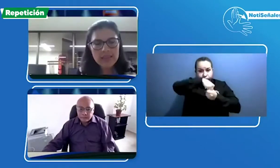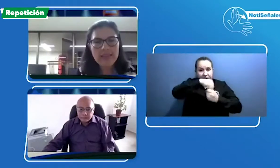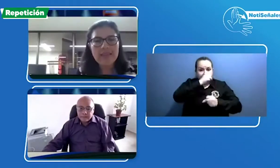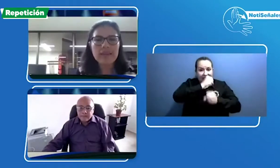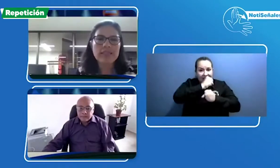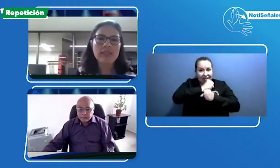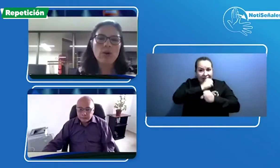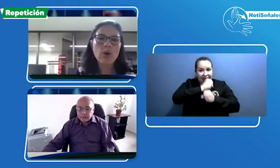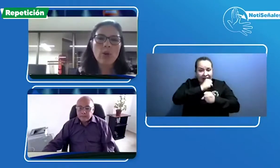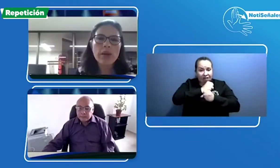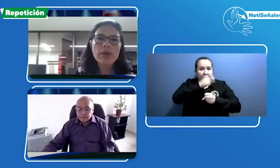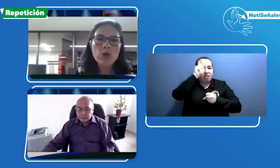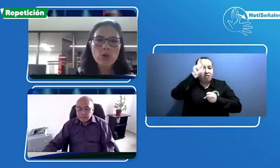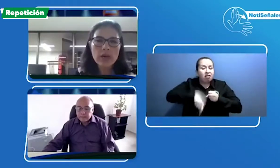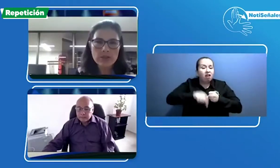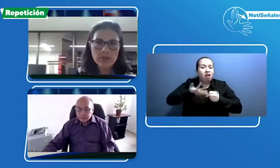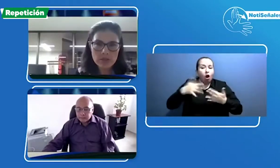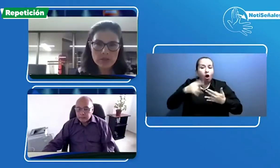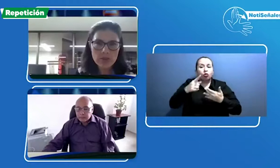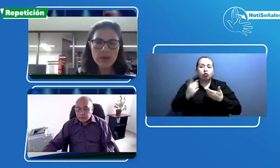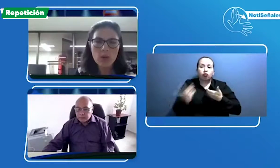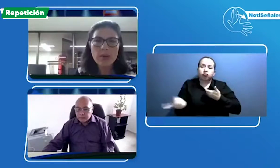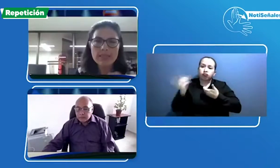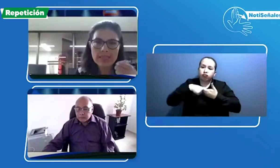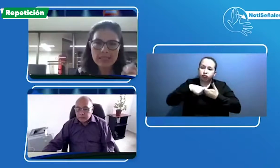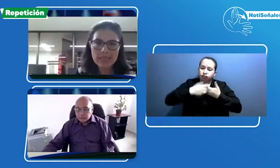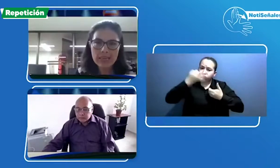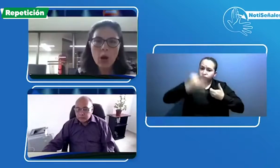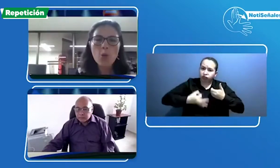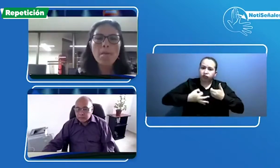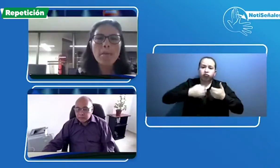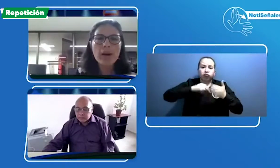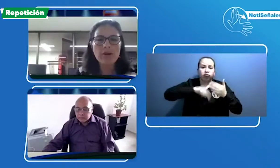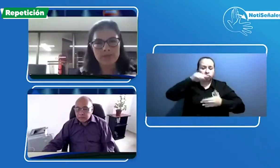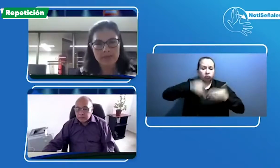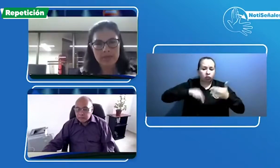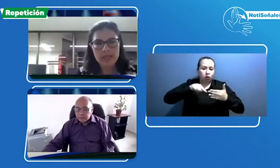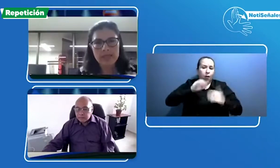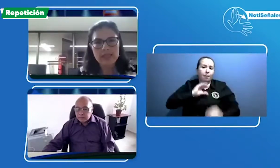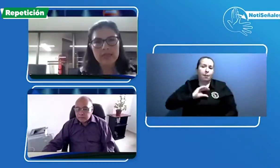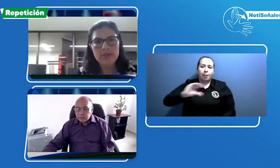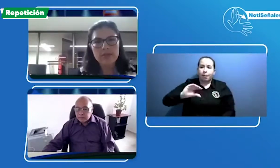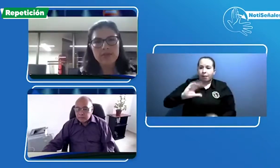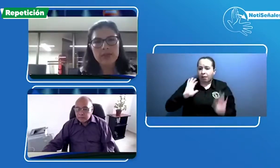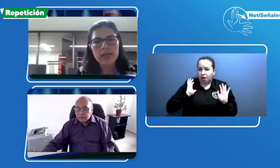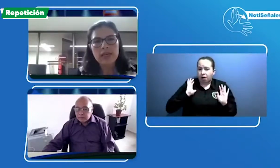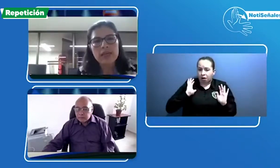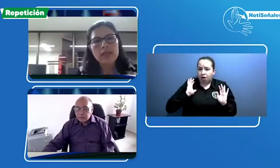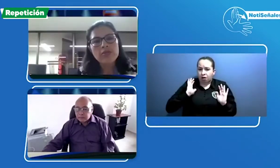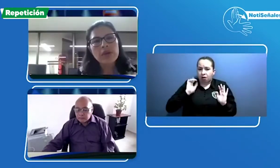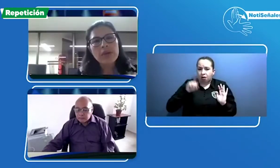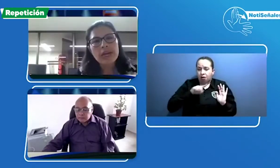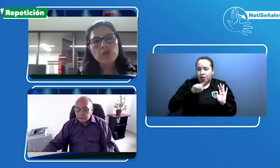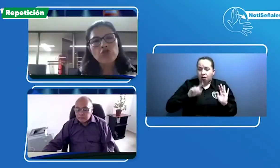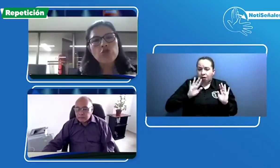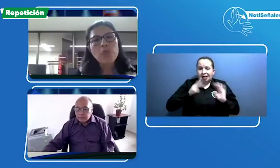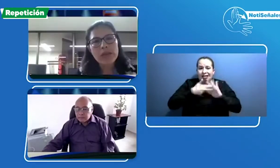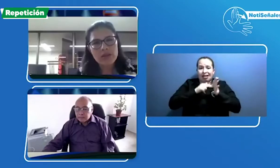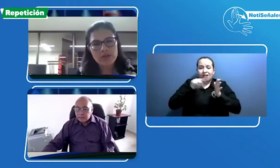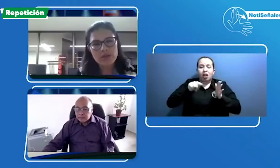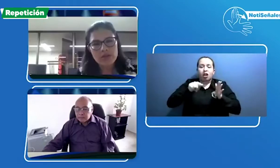esta entidad deben hacerlo bajo una vinculación por la cual se les genera un pago. ¿Cierto? Esto se llama